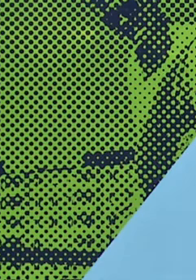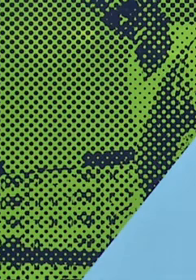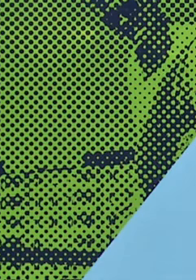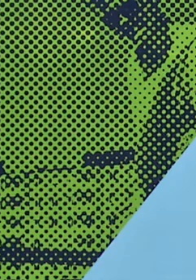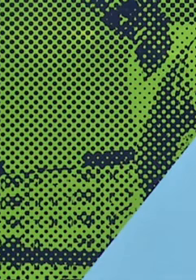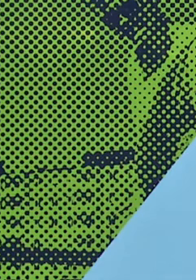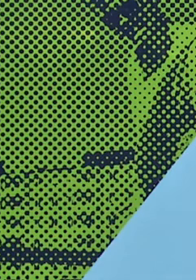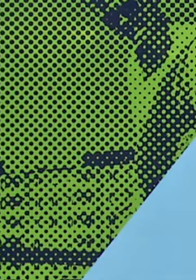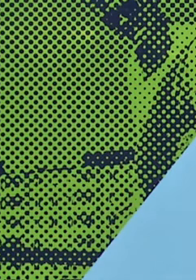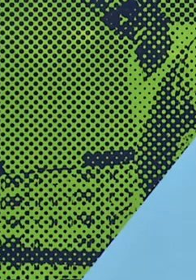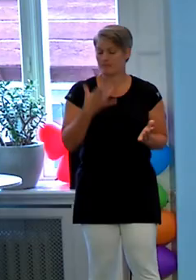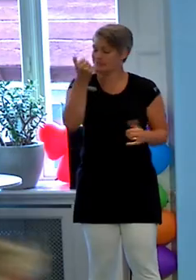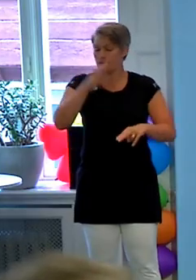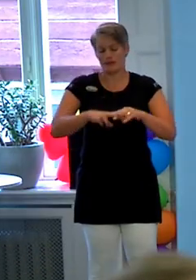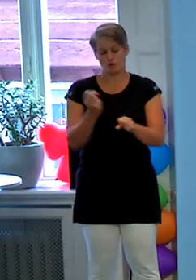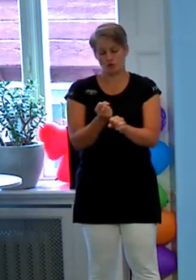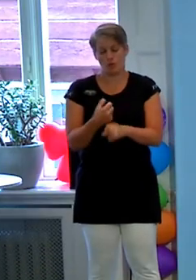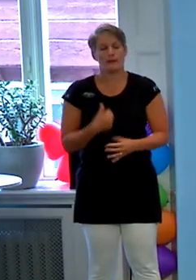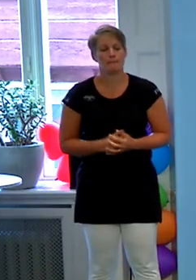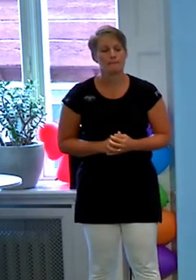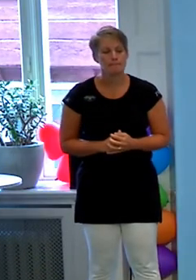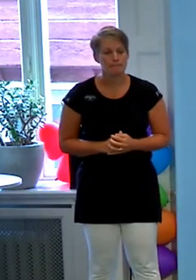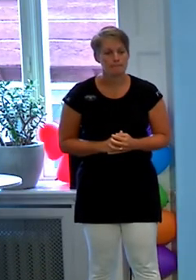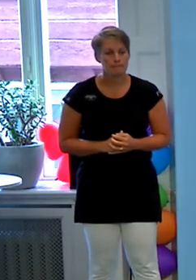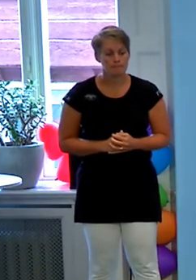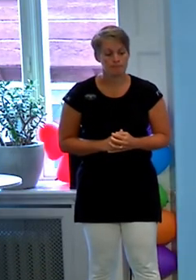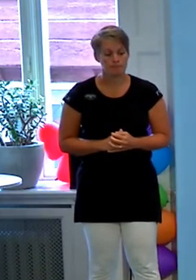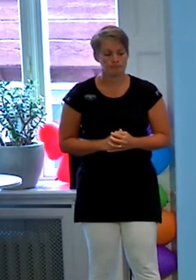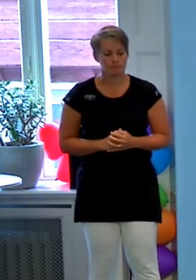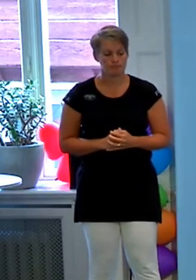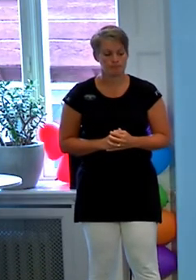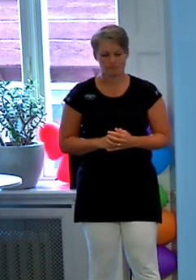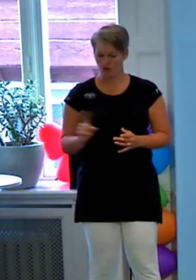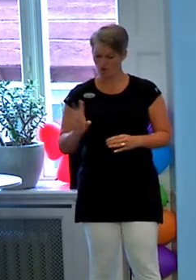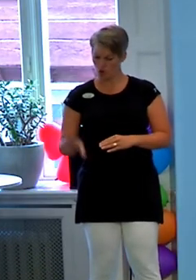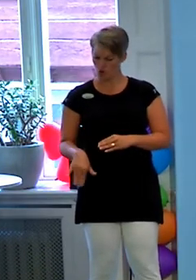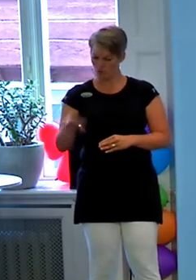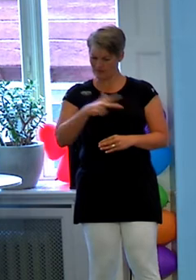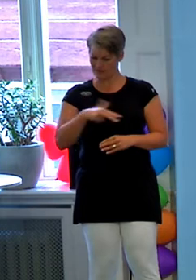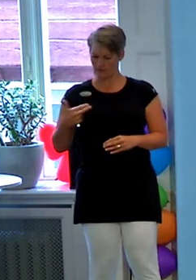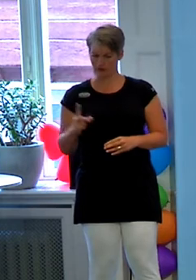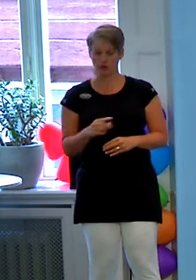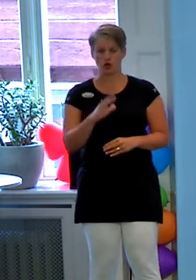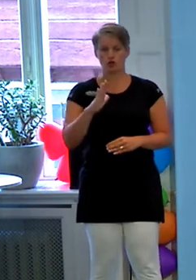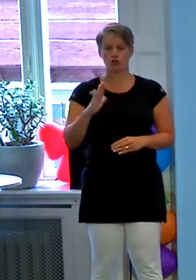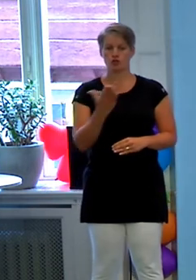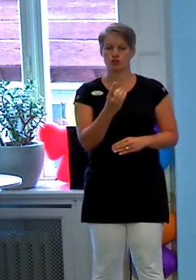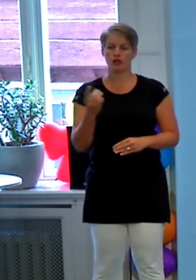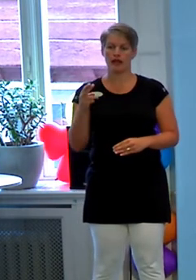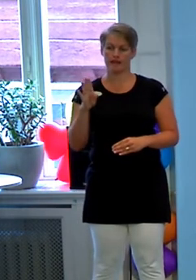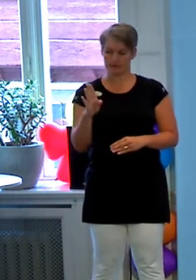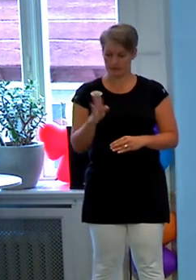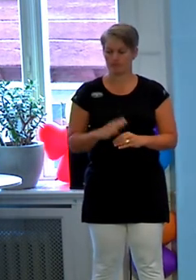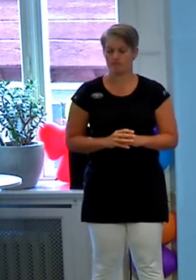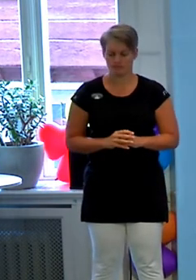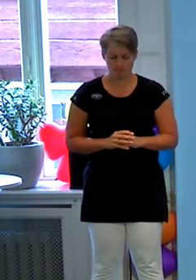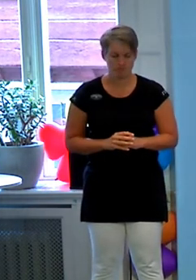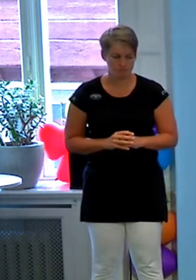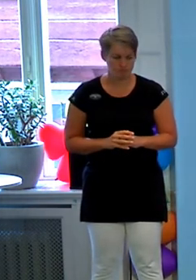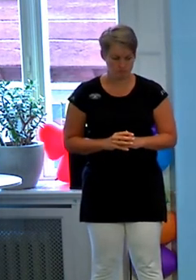tänka på ett bättre plats. Men, och ursprungligen, var är du uppväxt i Danmark någonstans? På Jylland. På Jylland? Ja, ja.